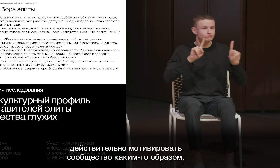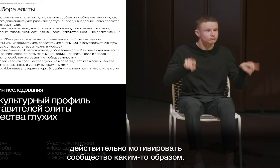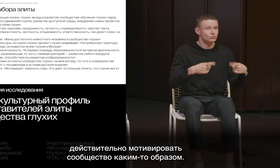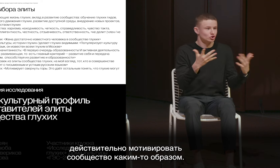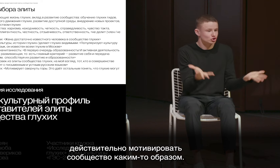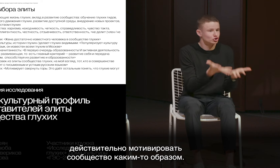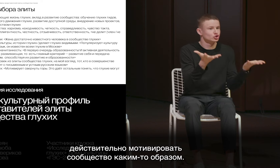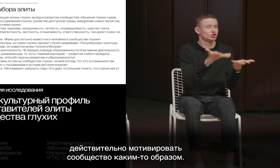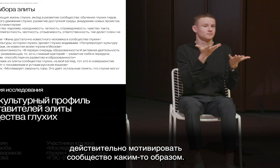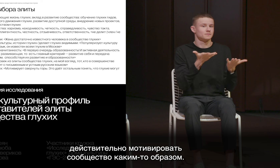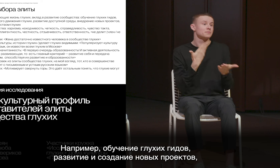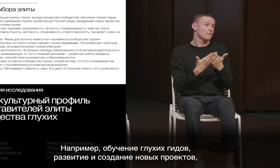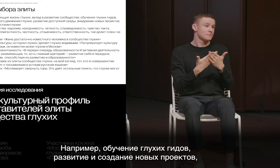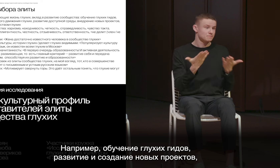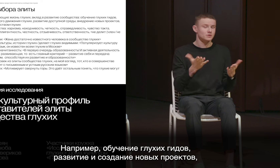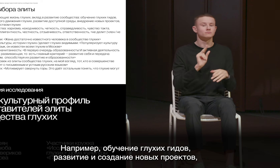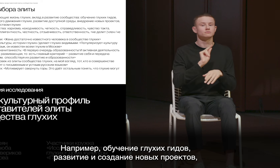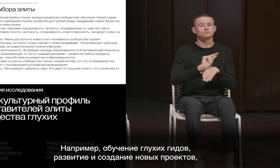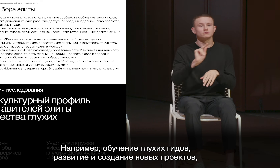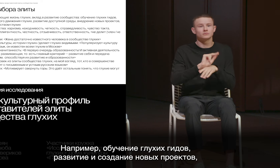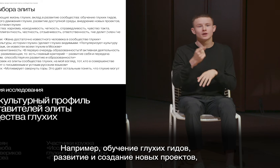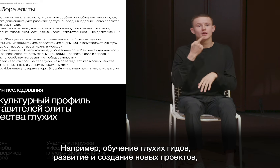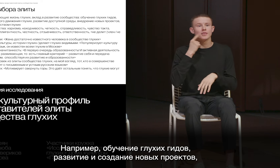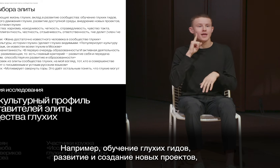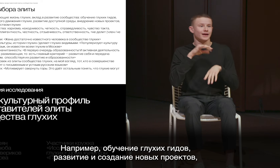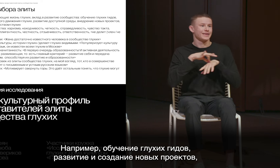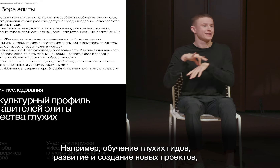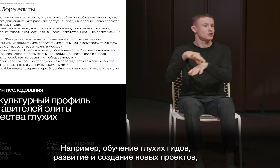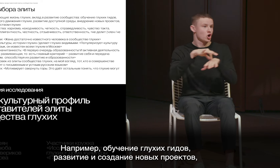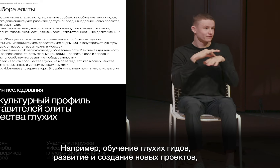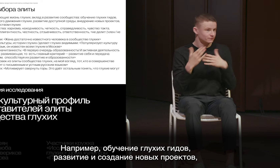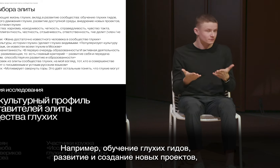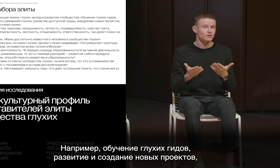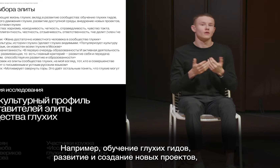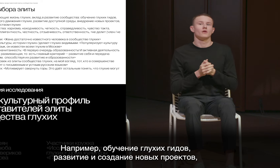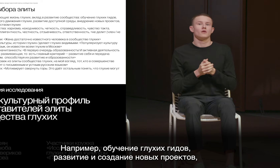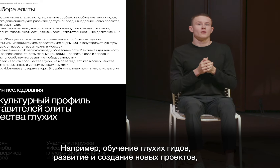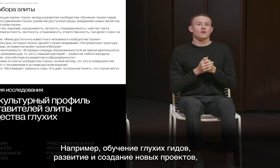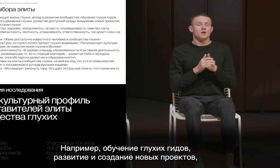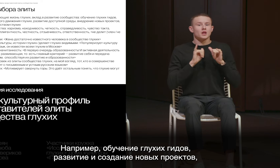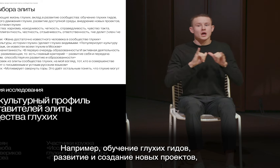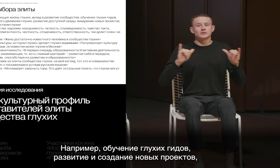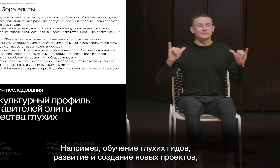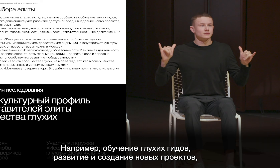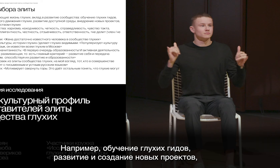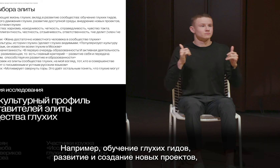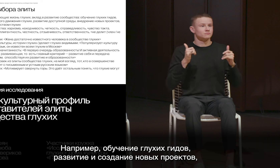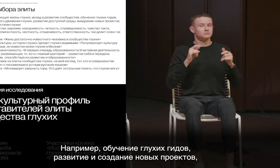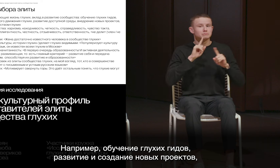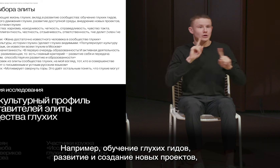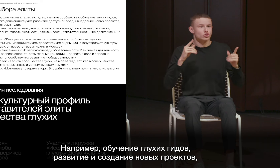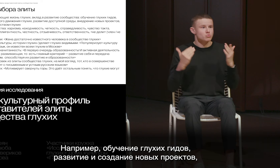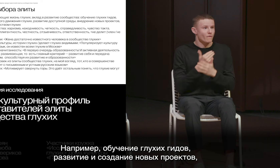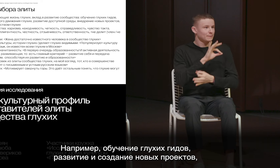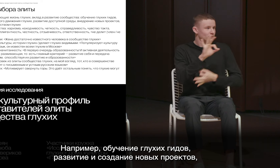развитие сообщества, действительно мотивировать сообщество каким-то образом. Например, это обучение глухих экскурсоводов,